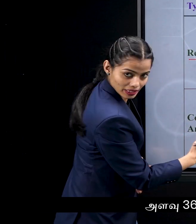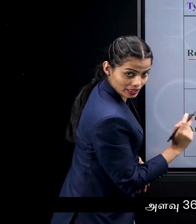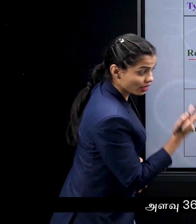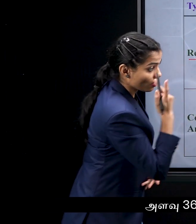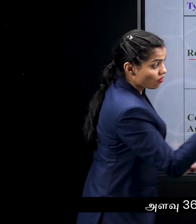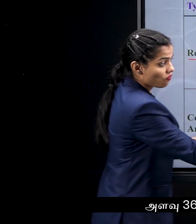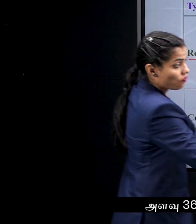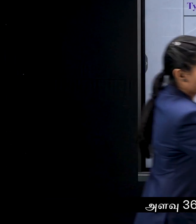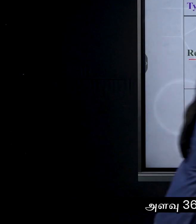பார்க்கவும்.